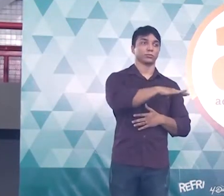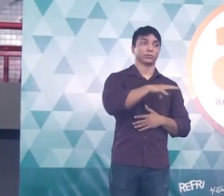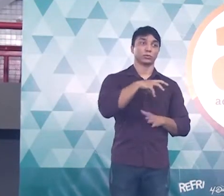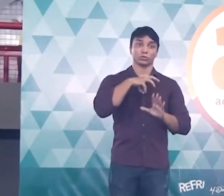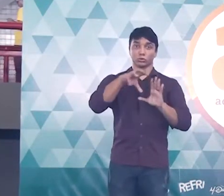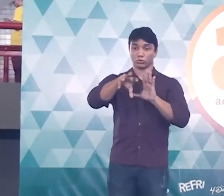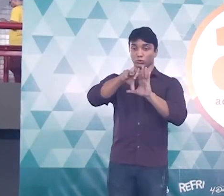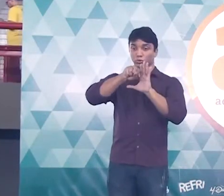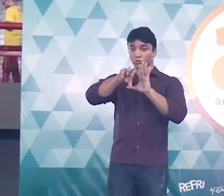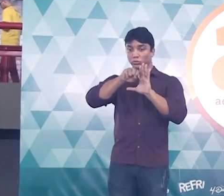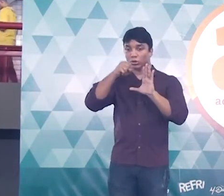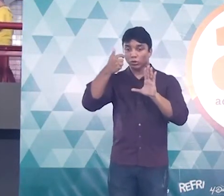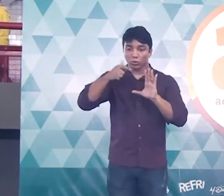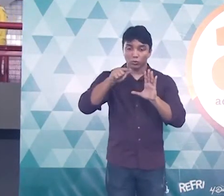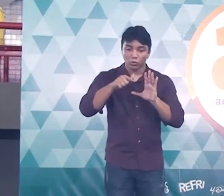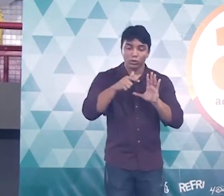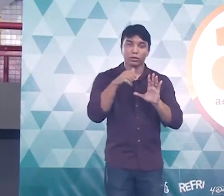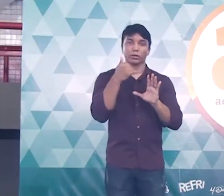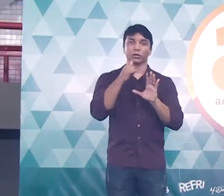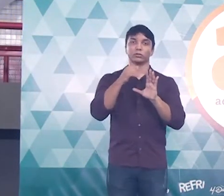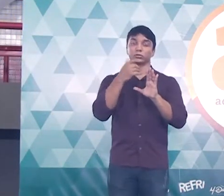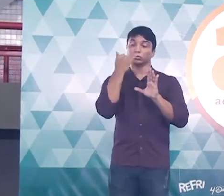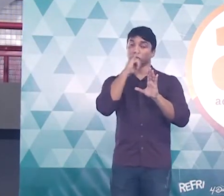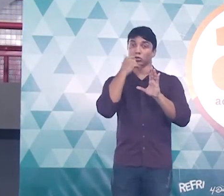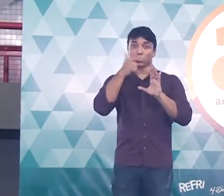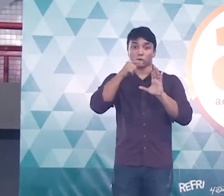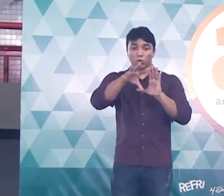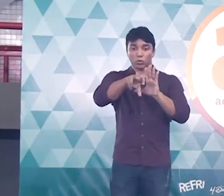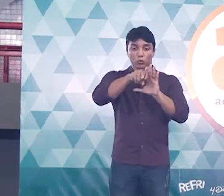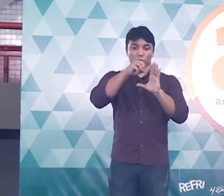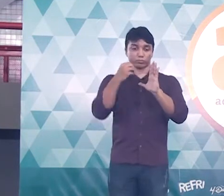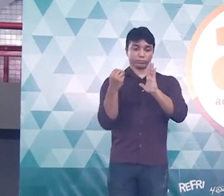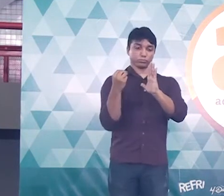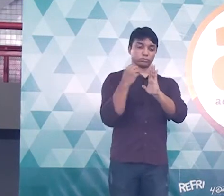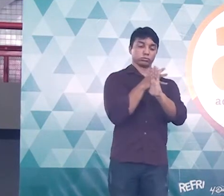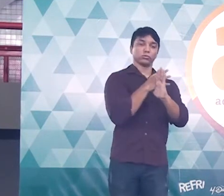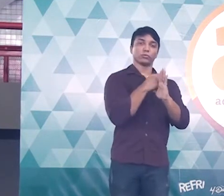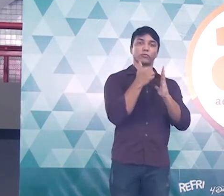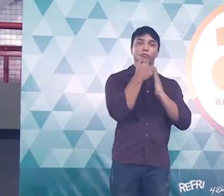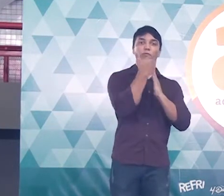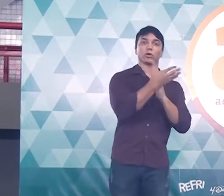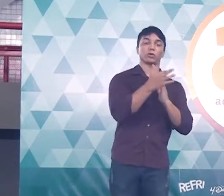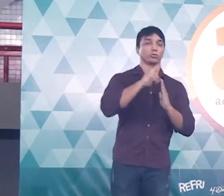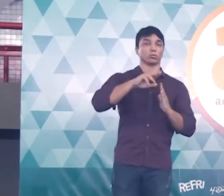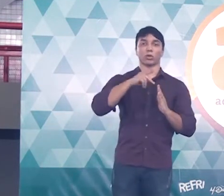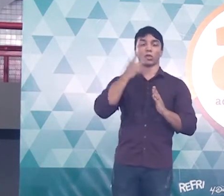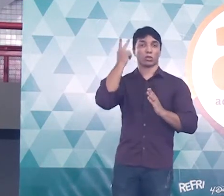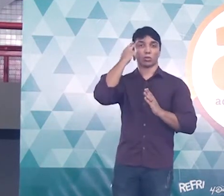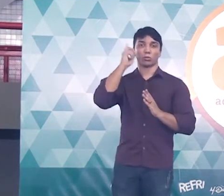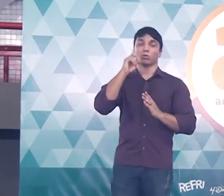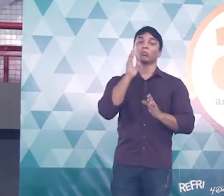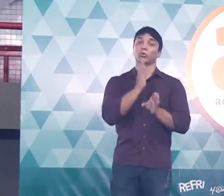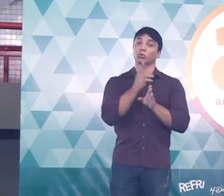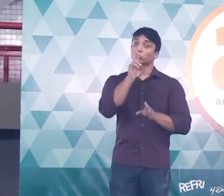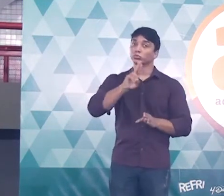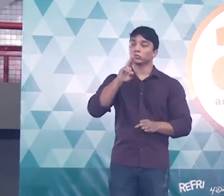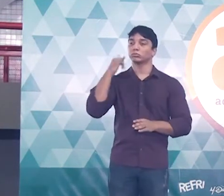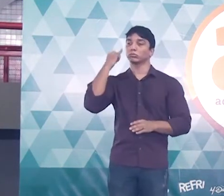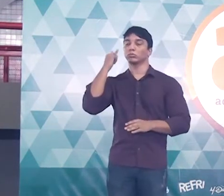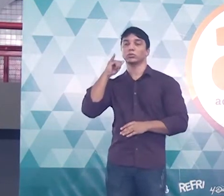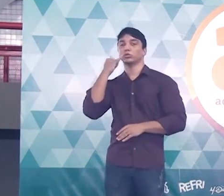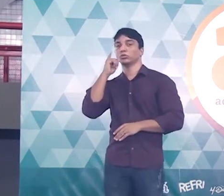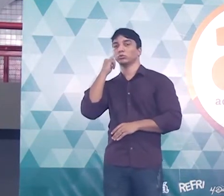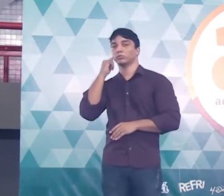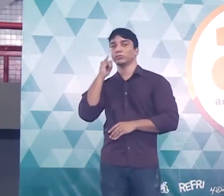retira de onde já não tem, que é de dentro do refrigerador, e joga para o ambiente. Mas não é espontâneo, porque gasta energia.